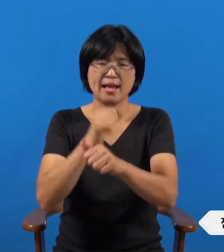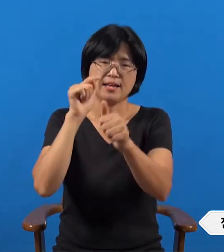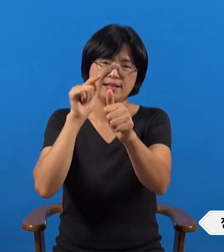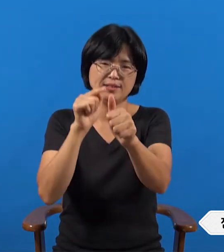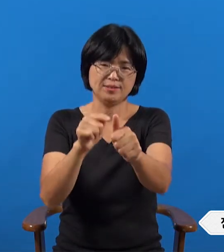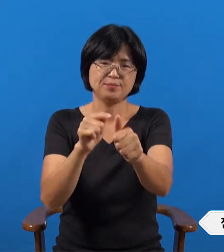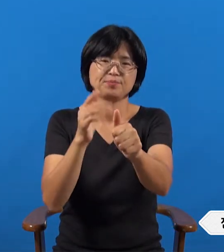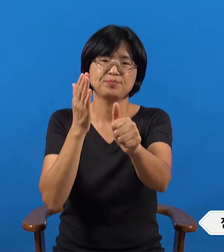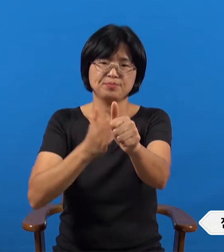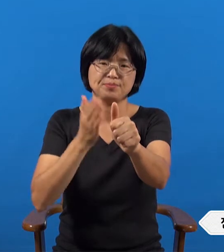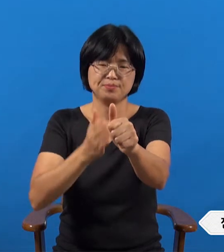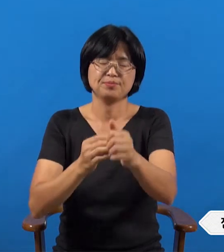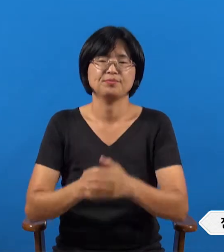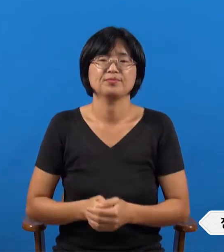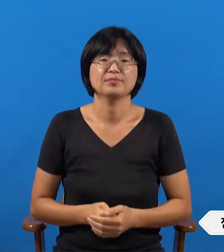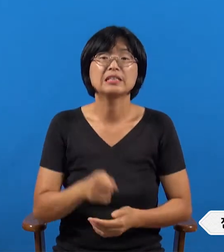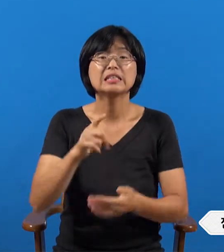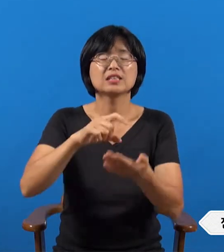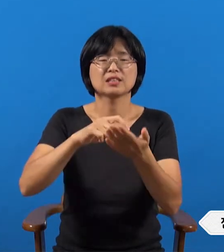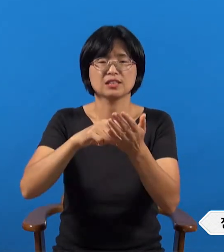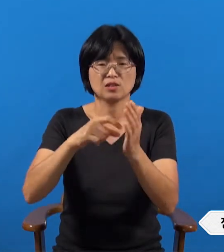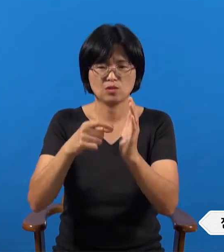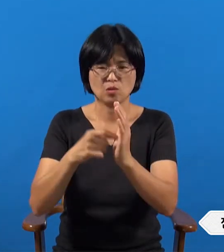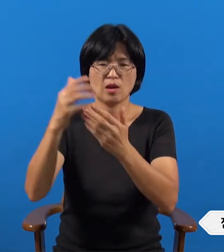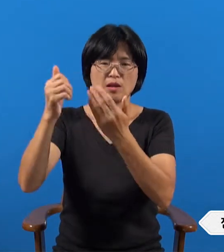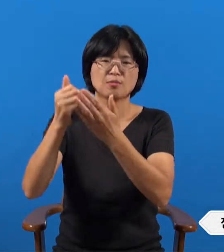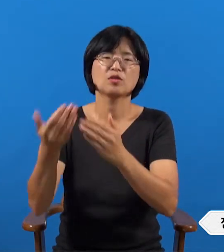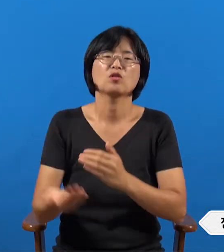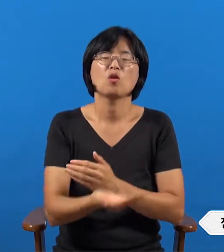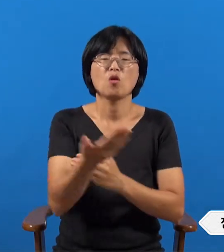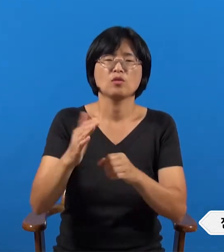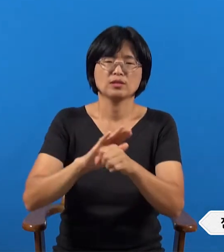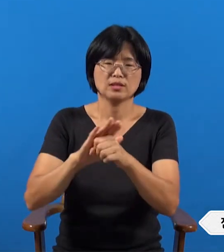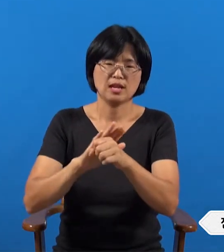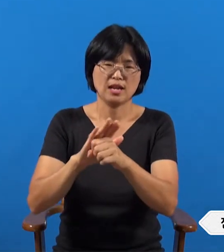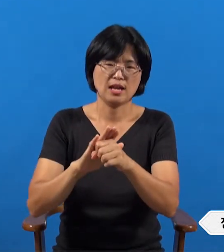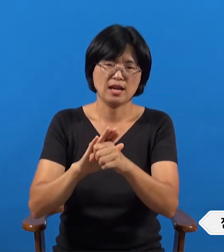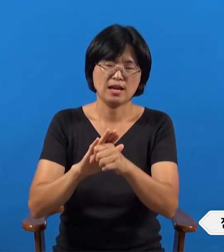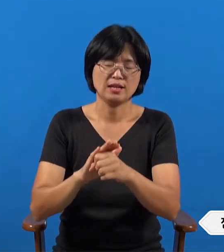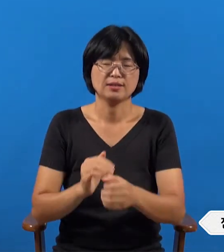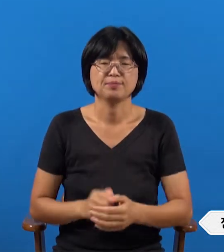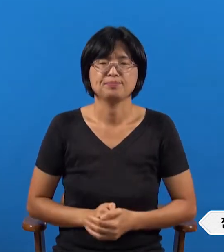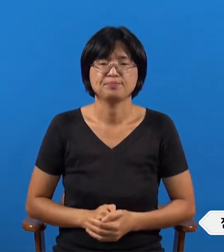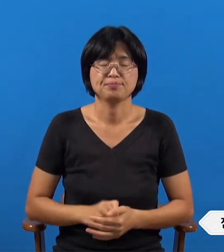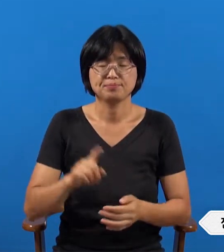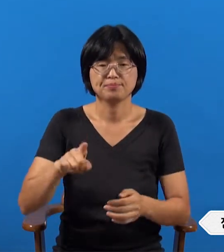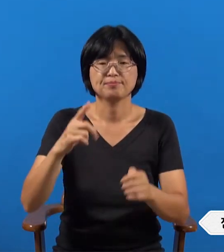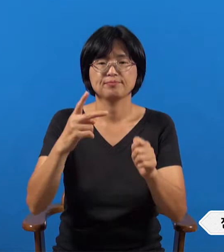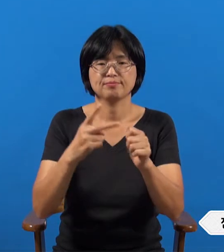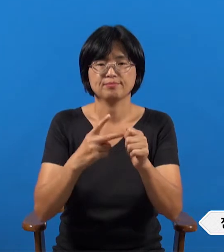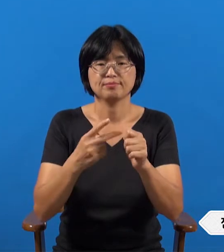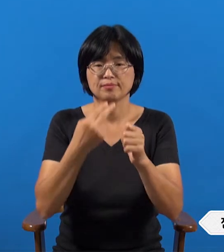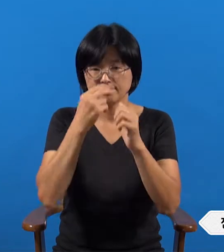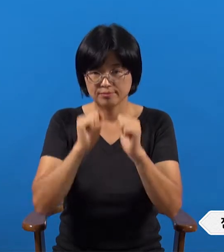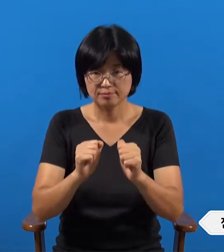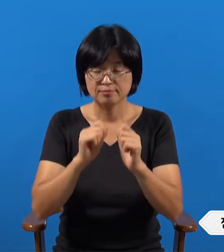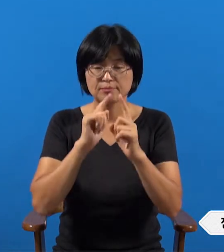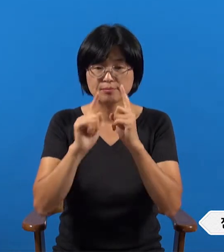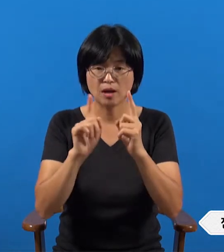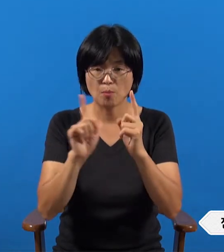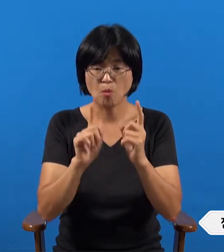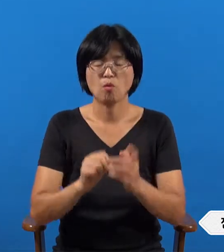하나님이 그렇게 당신을 사랑하십니다. 두 번째, 살리는 말은